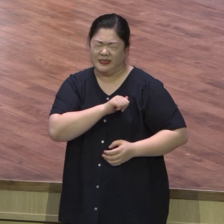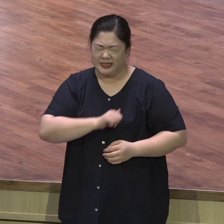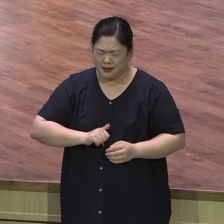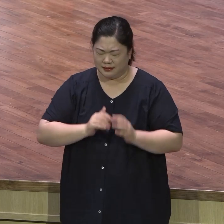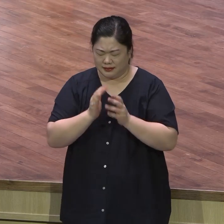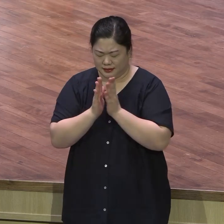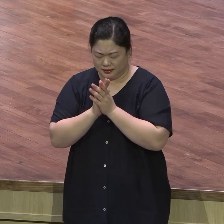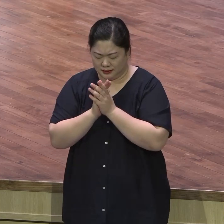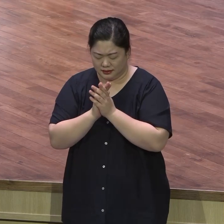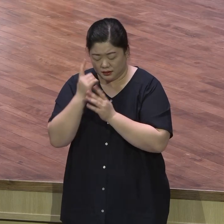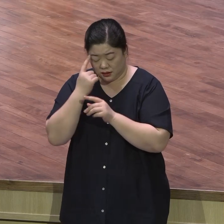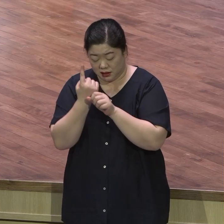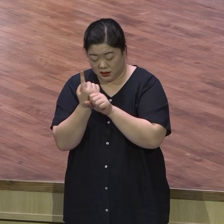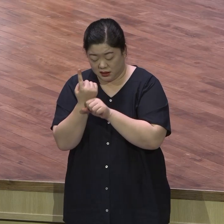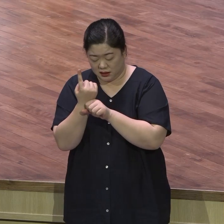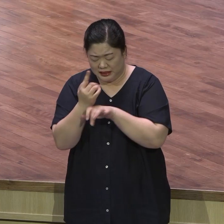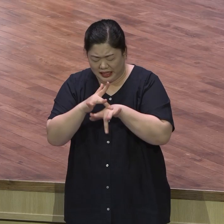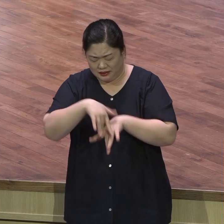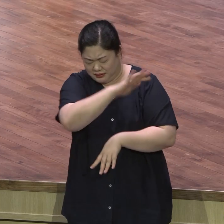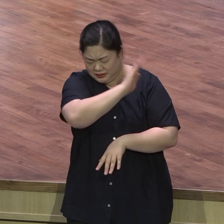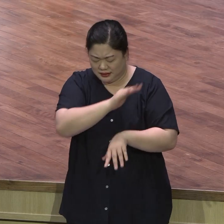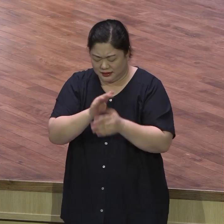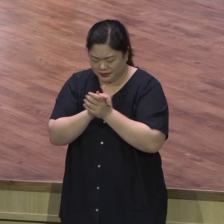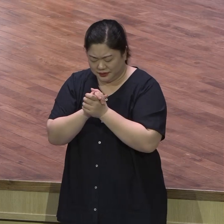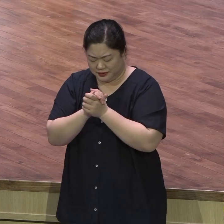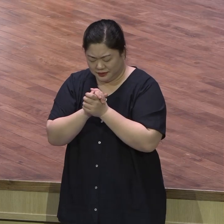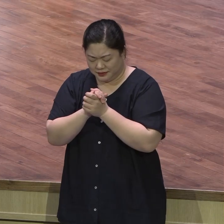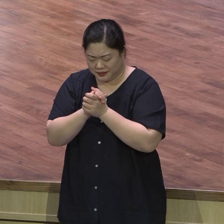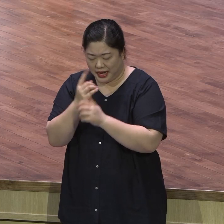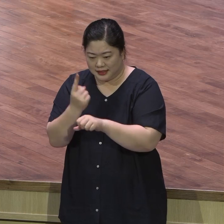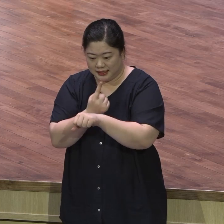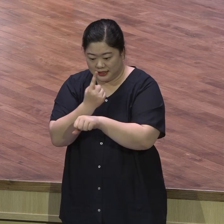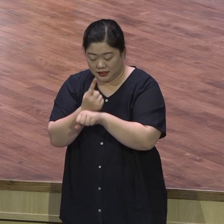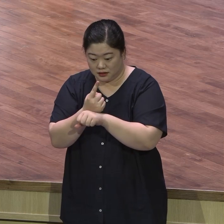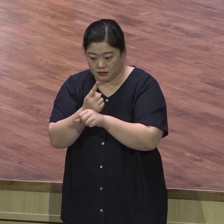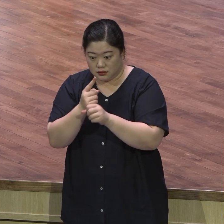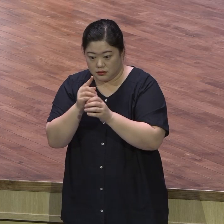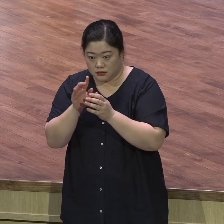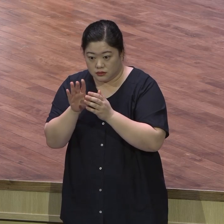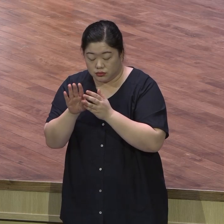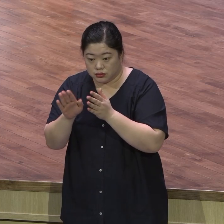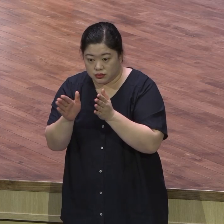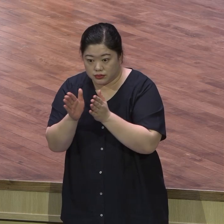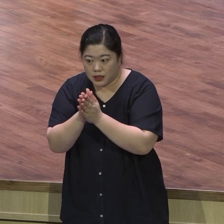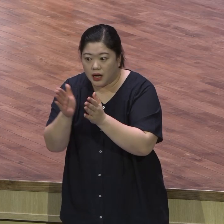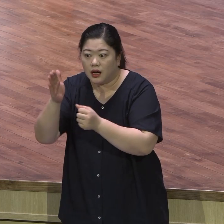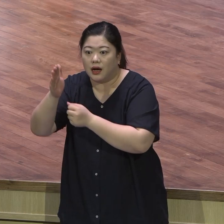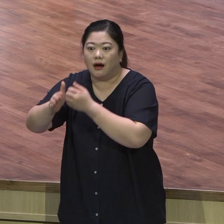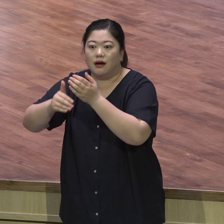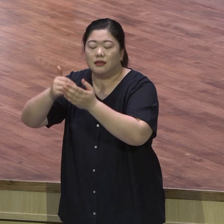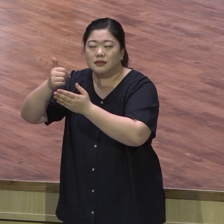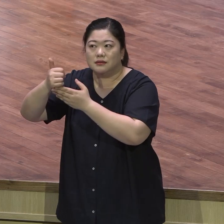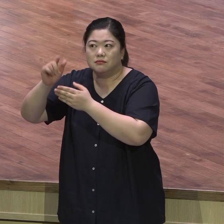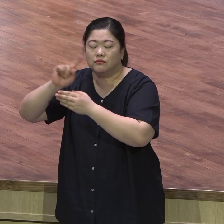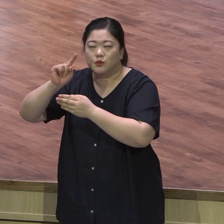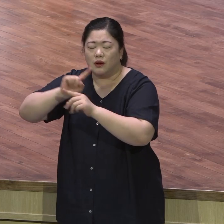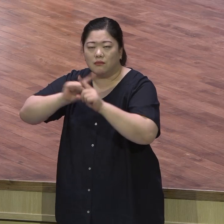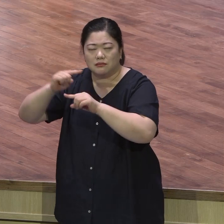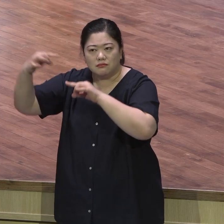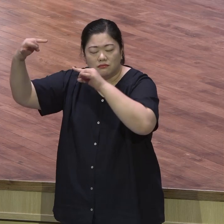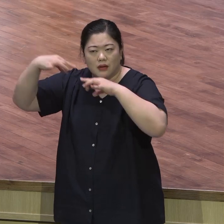지나면 그때부터 언제 하나가 나의 연교가 시작되면서 세면음직 세면음직 들려요 저거 저거 지혜를 막